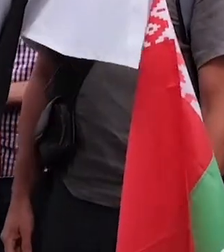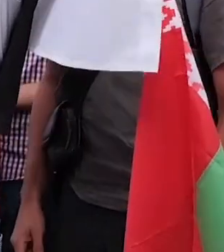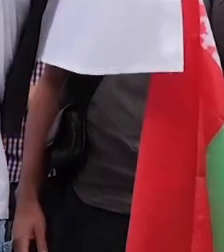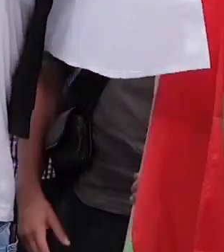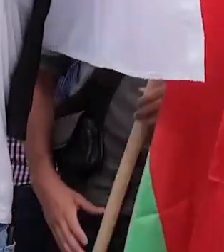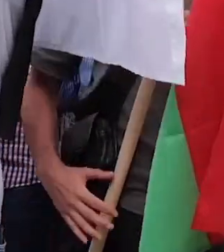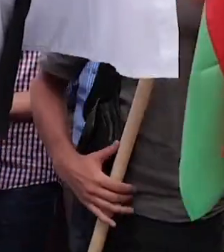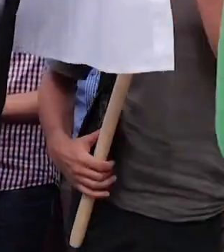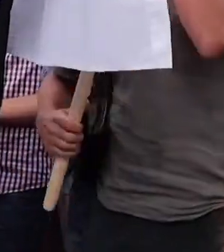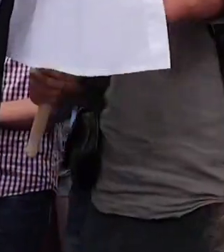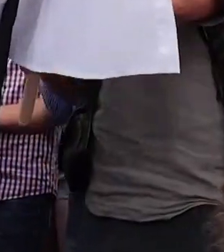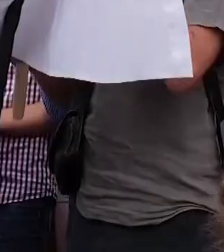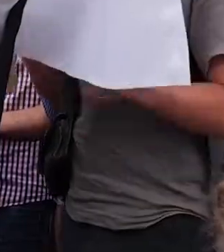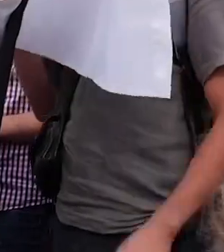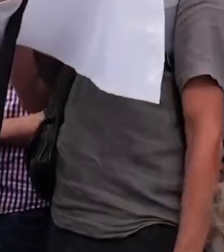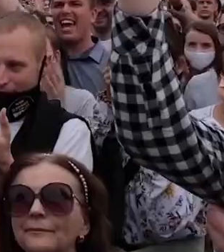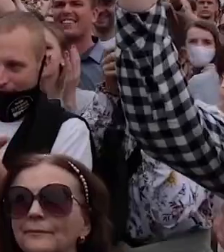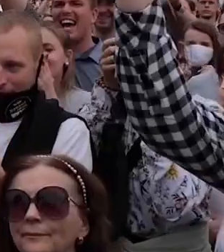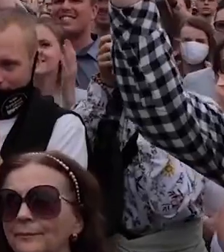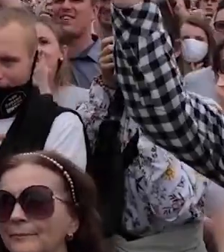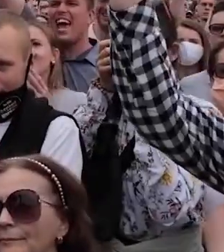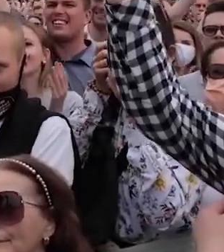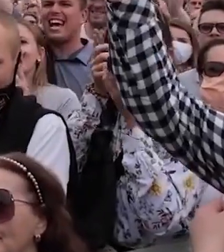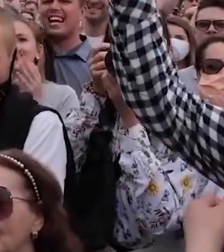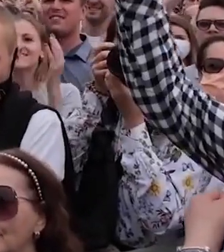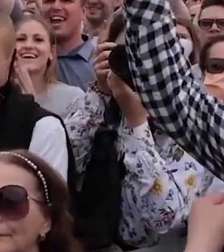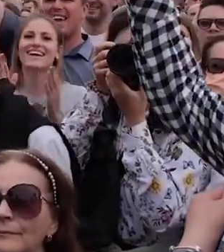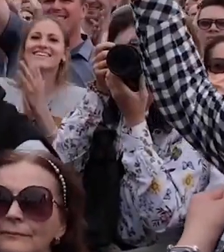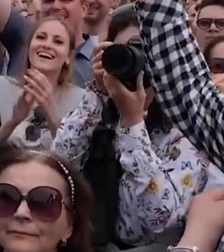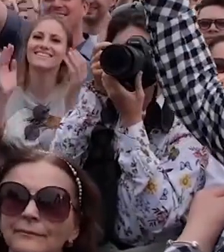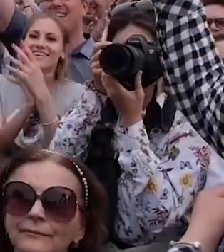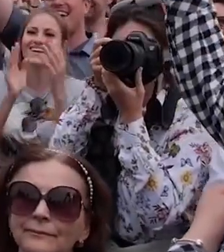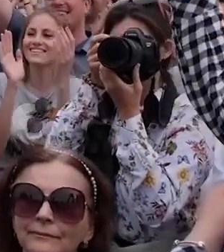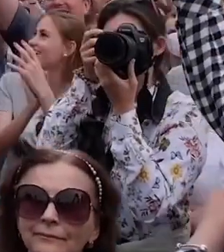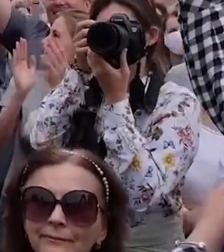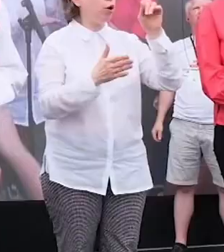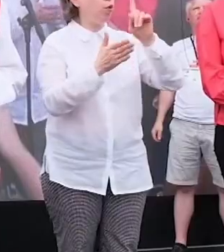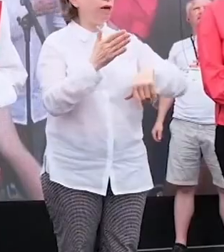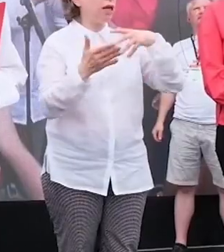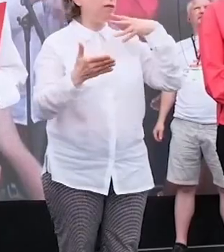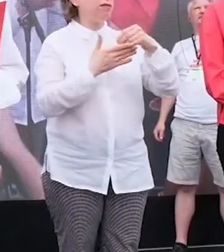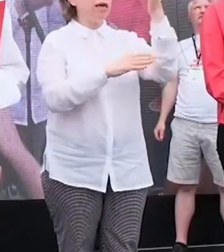paese, l'esclusione delle candidature degli oppositori, continuano a far proliferare proteste nella capitale Minsk.